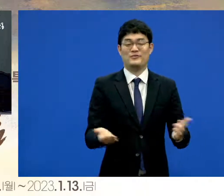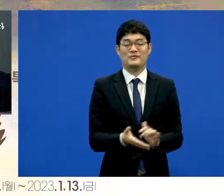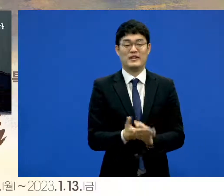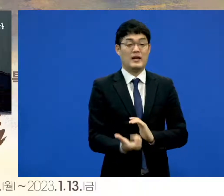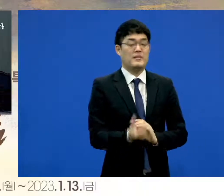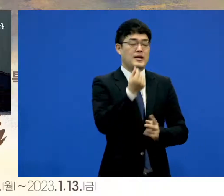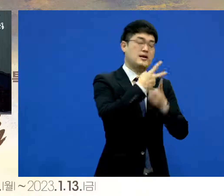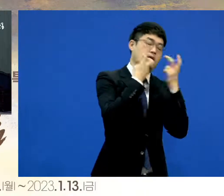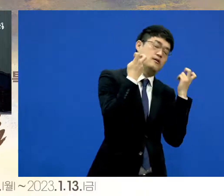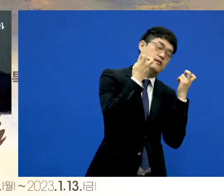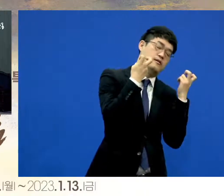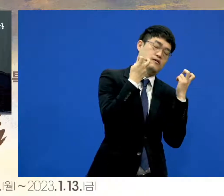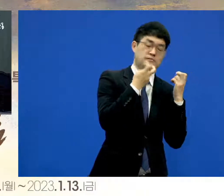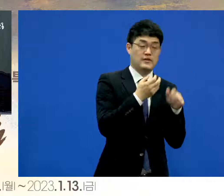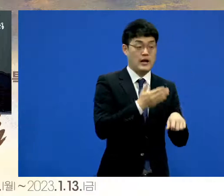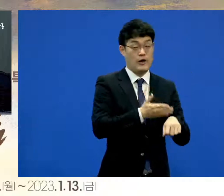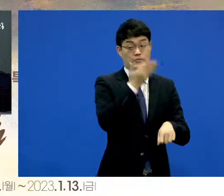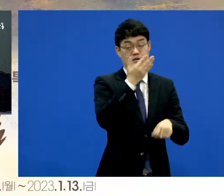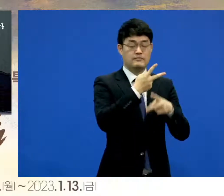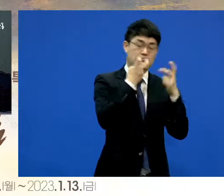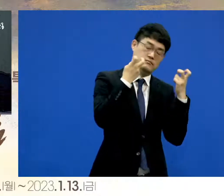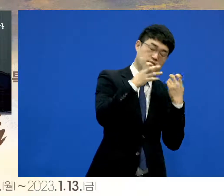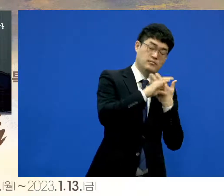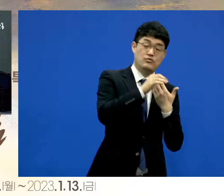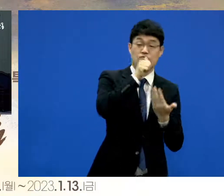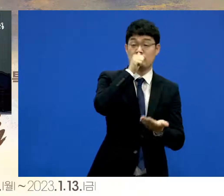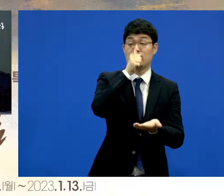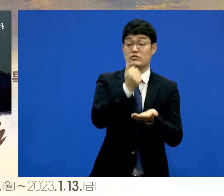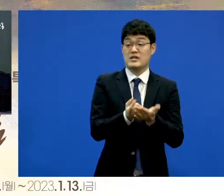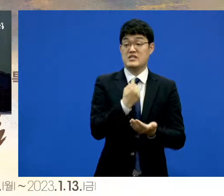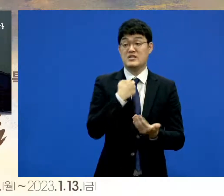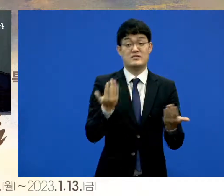하여튼 9시 좀 자면 죄 지을 일이 별로 없습니다.